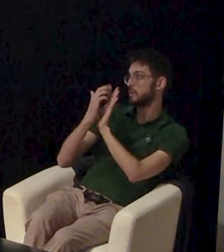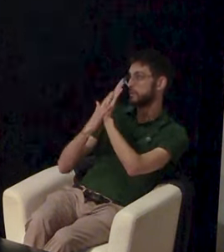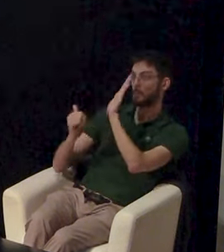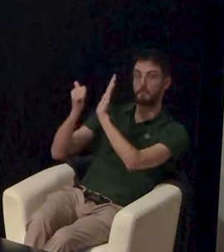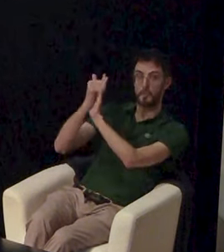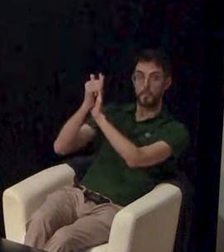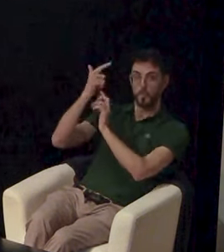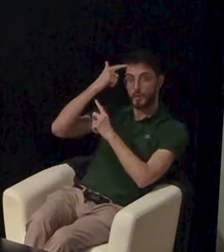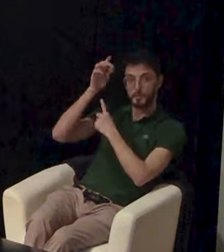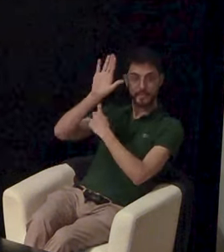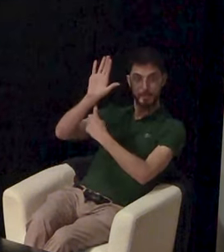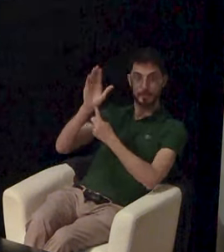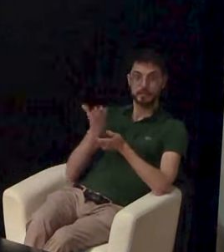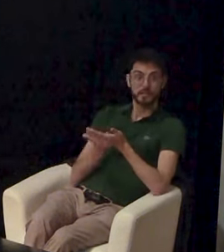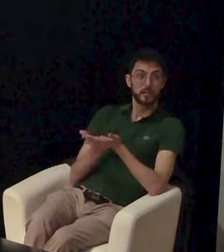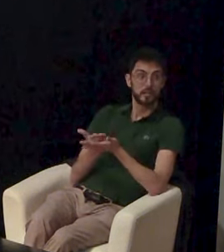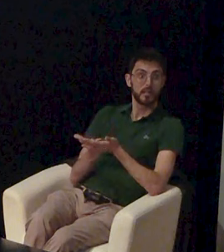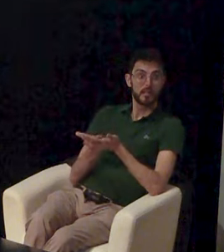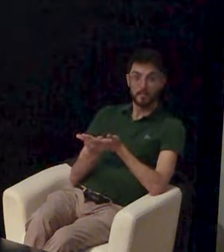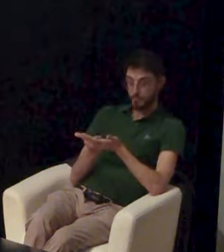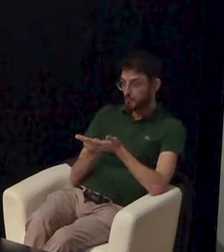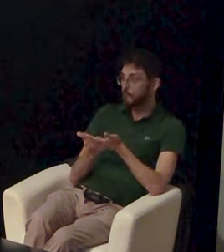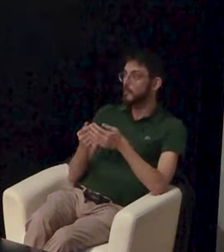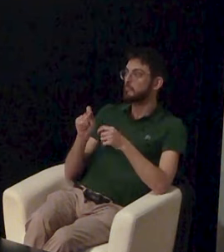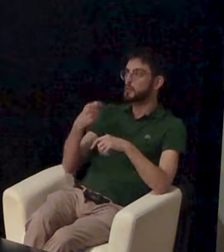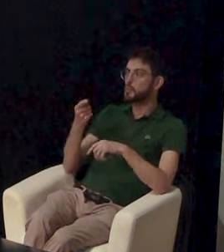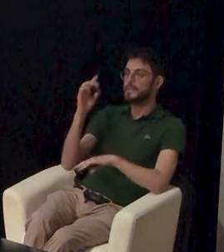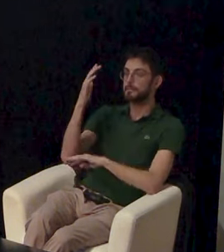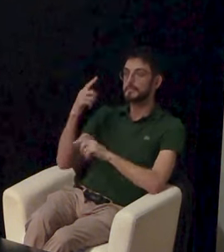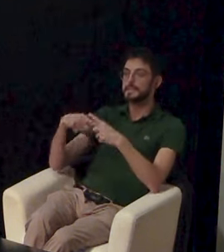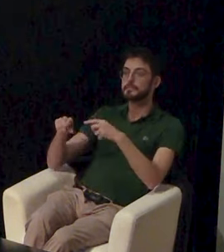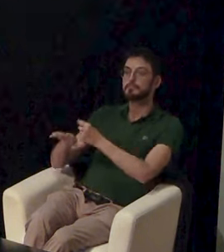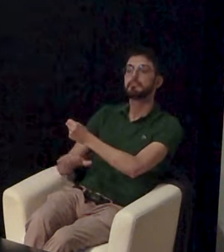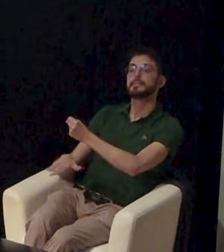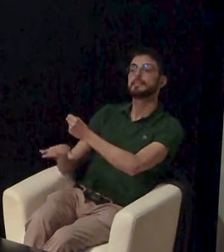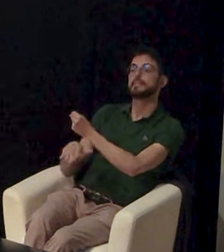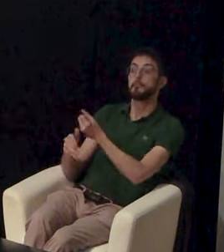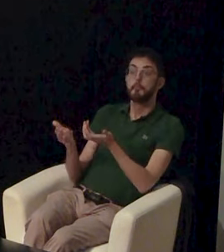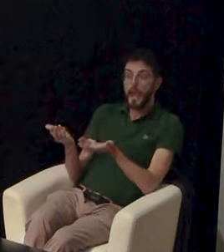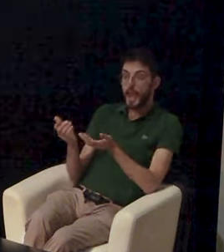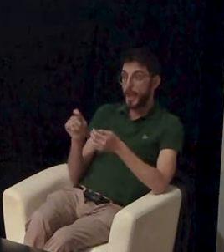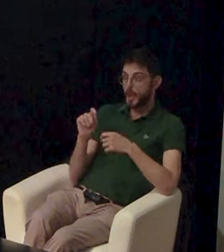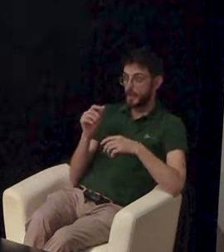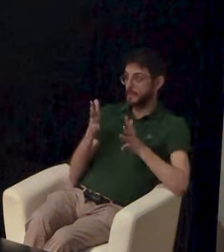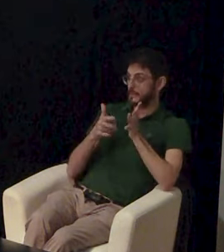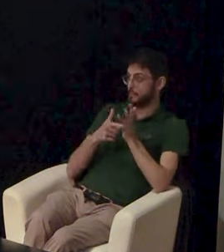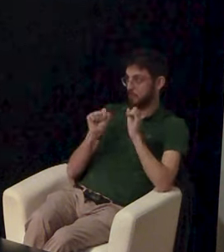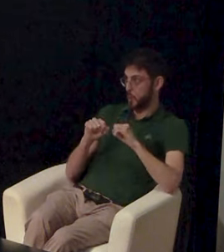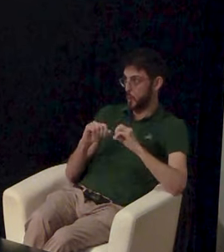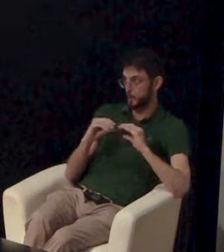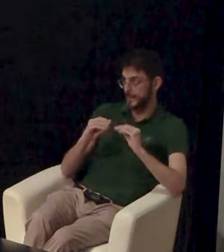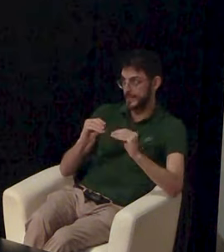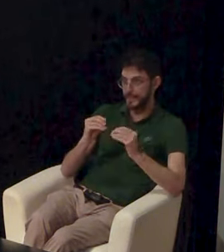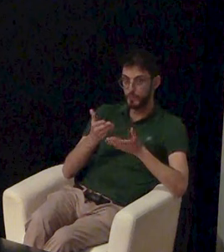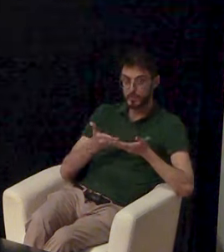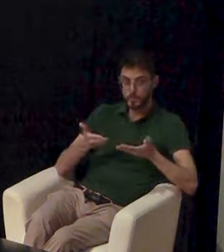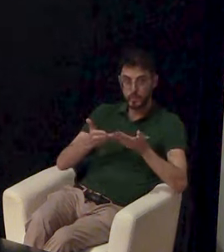Il y a plein de symboliques dans la langue des signes et des représentations mentales peuvent se faire très rapidement. Bien sûr,